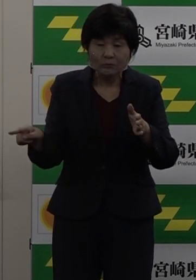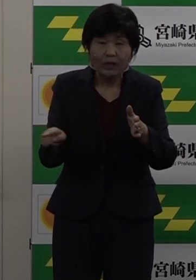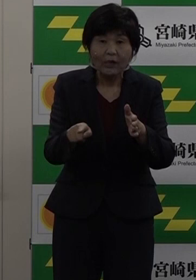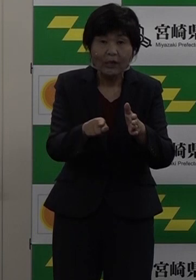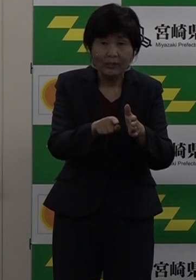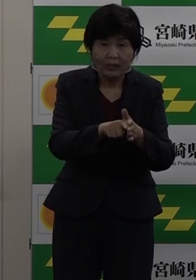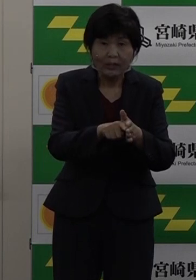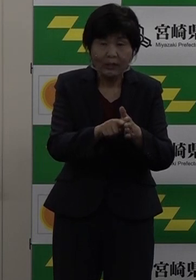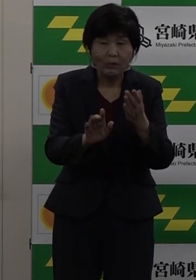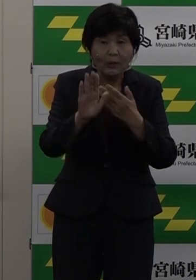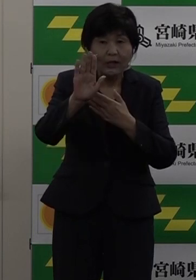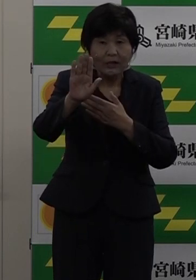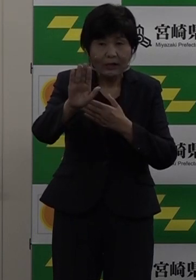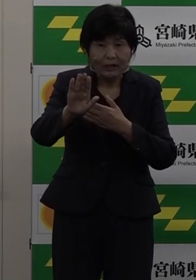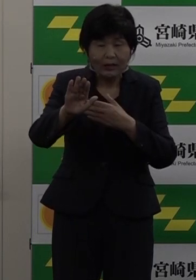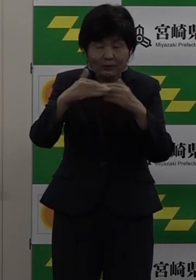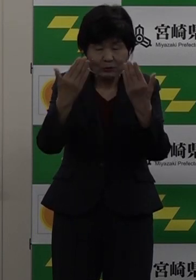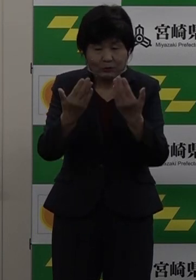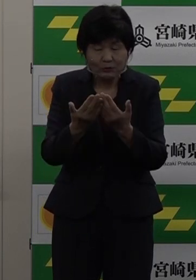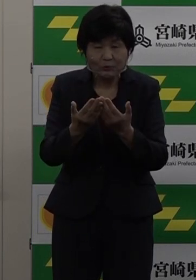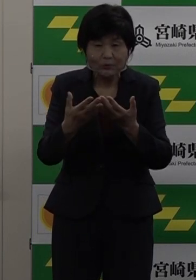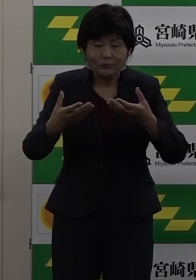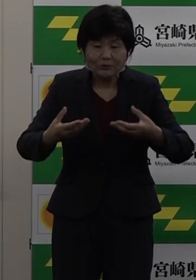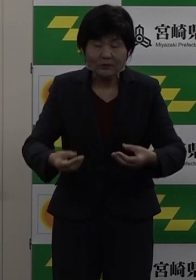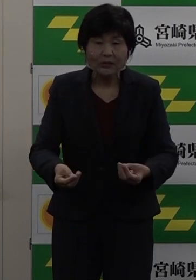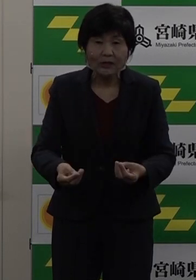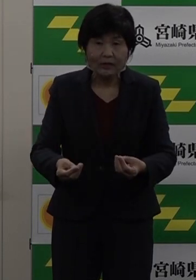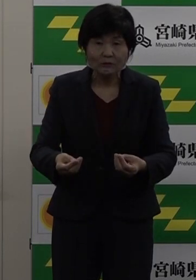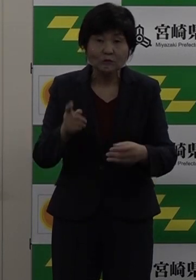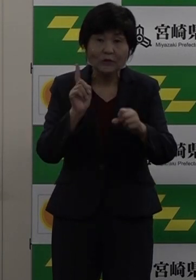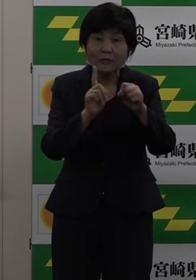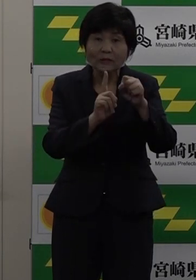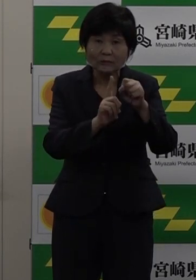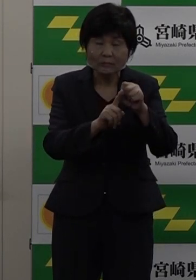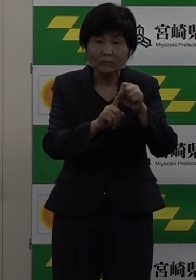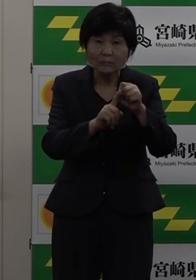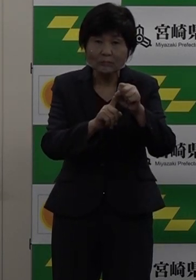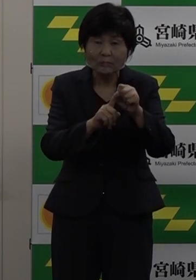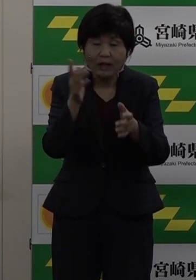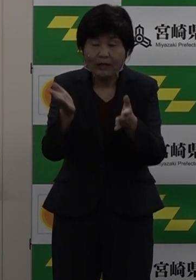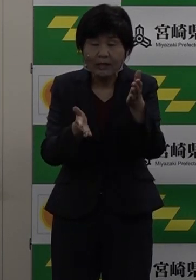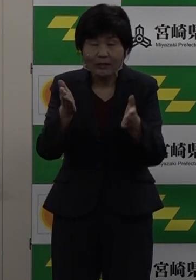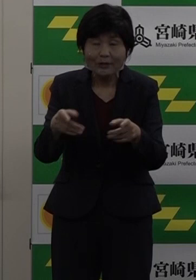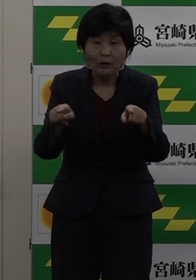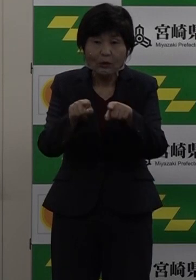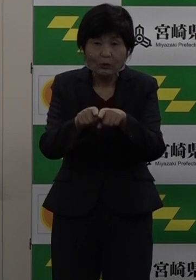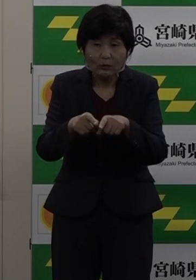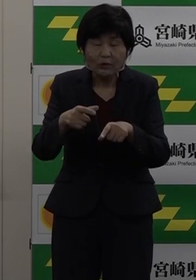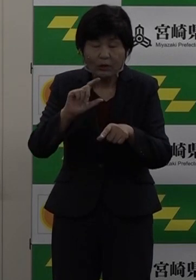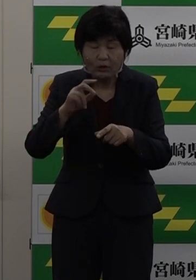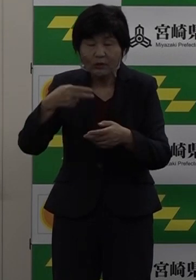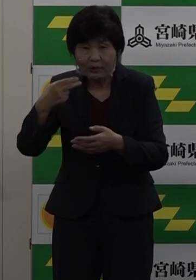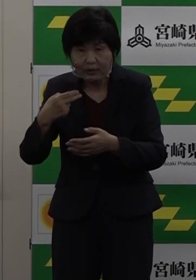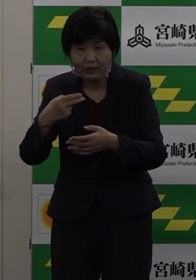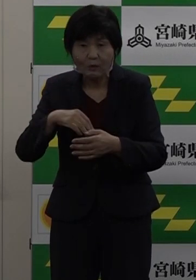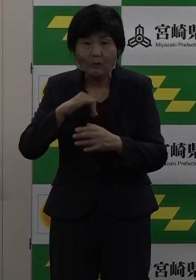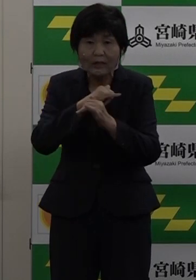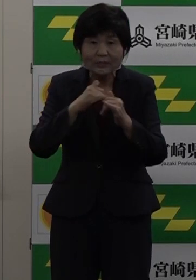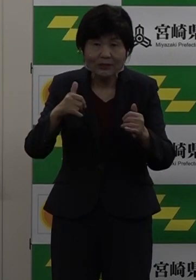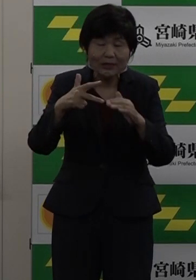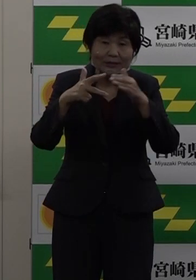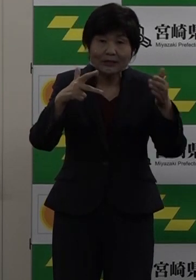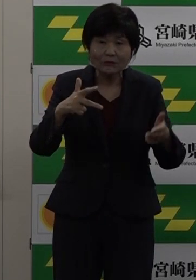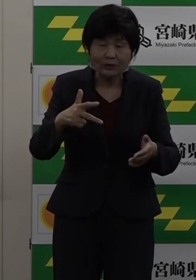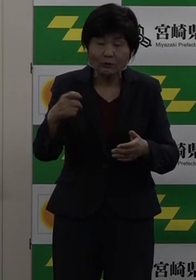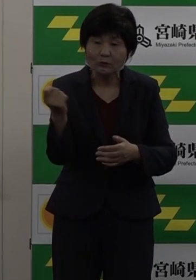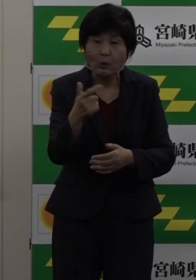ていくためにはまだまだこういった体制が必要だということで、接待を伴う飲食店や高齢者施設を対象にした早期探知検